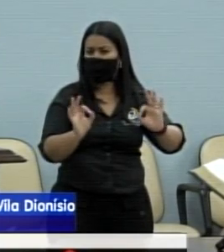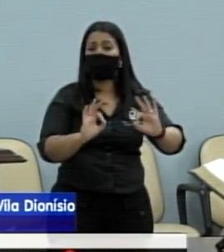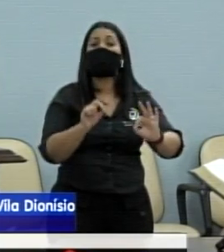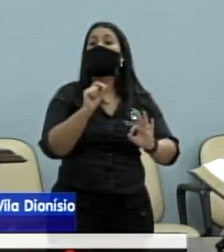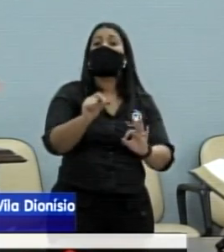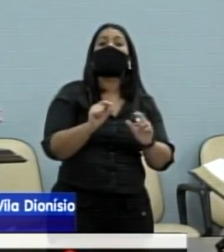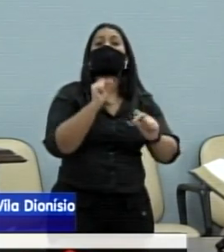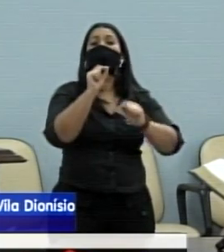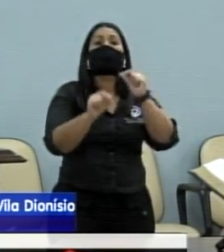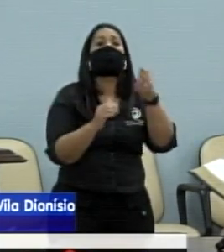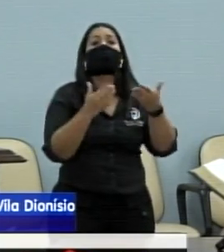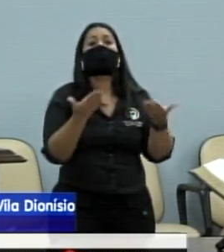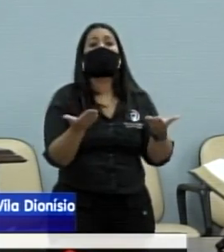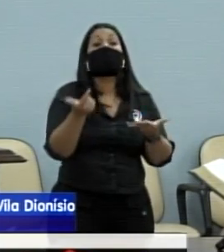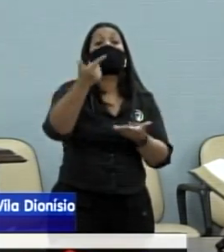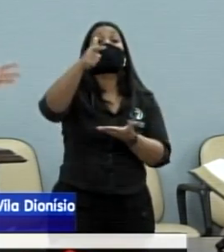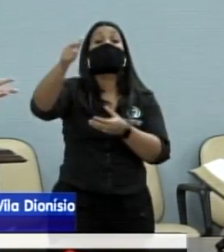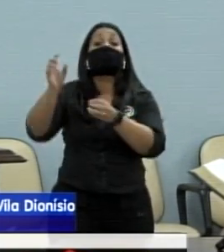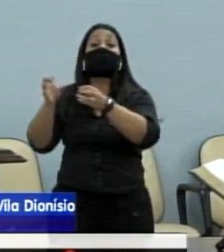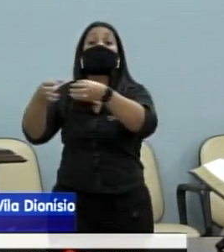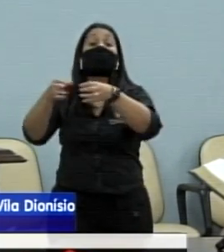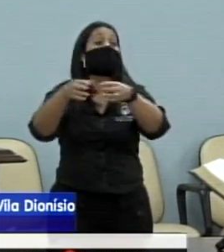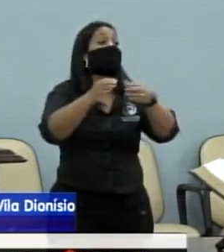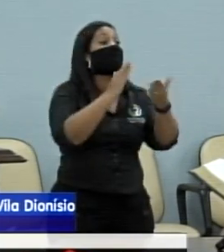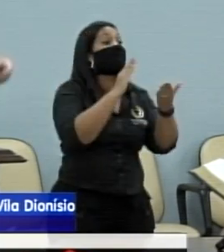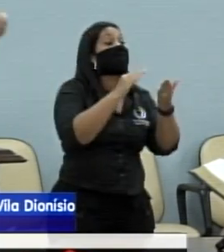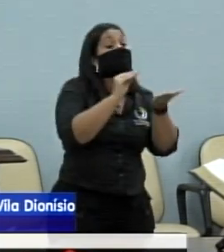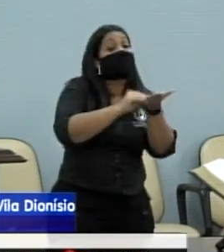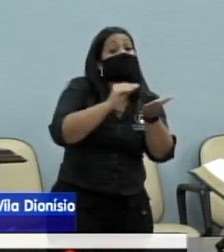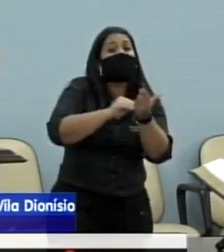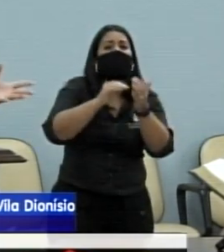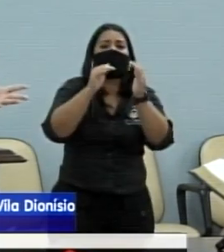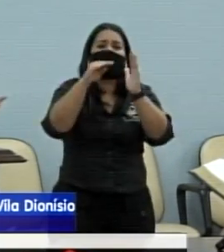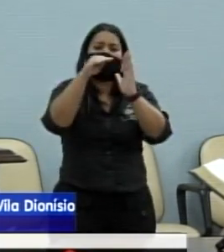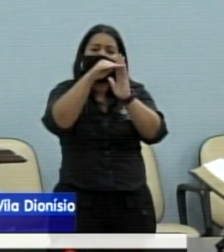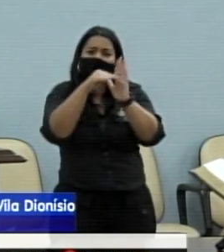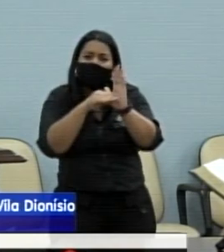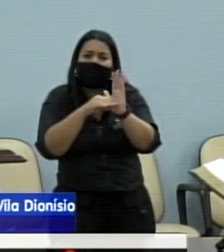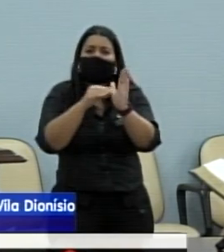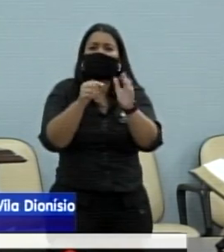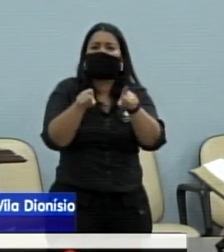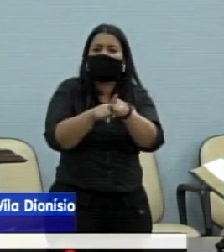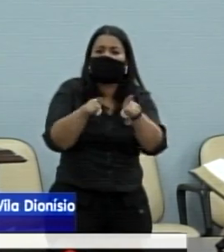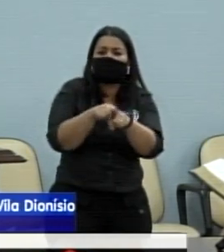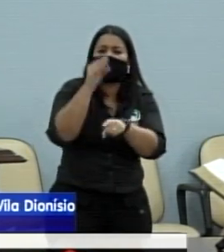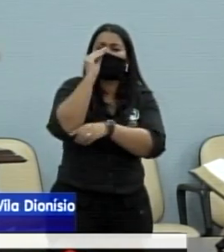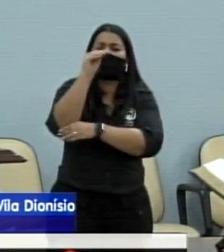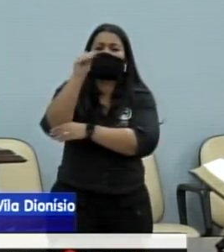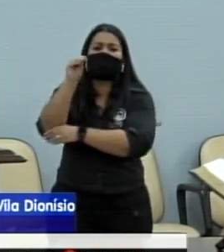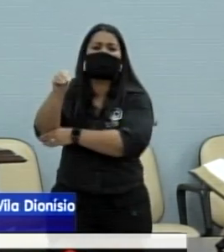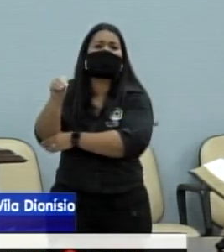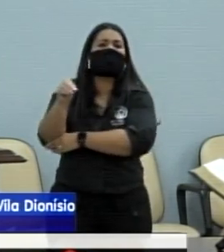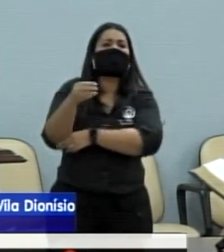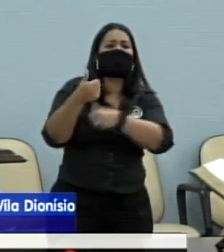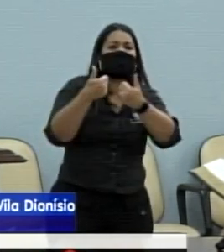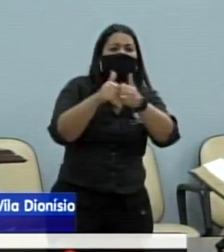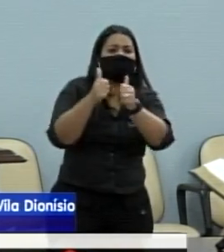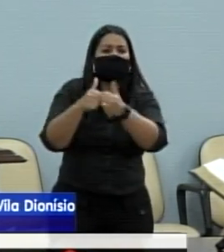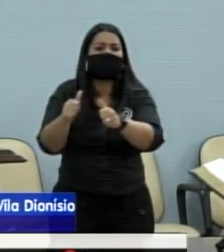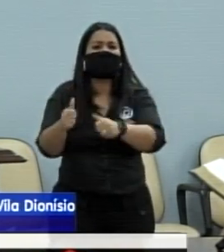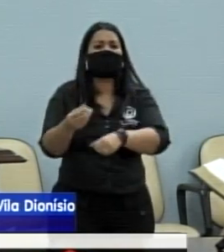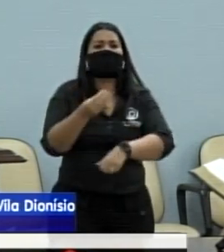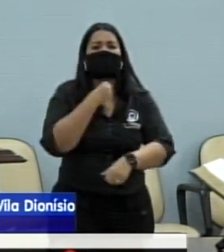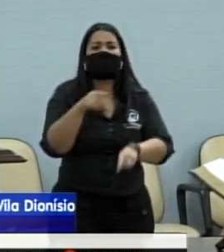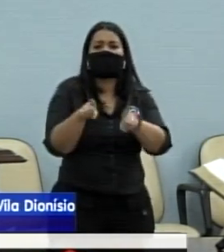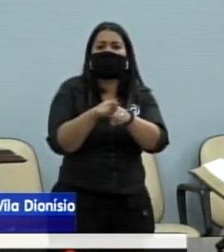por outros setores, pela falta de planejamento, pelo descaso com o transporte público, pela falta de